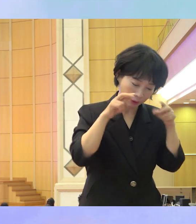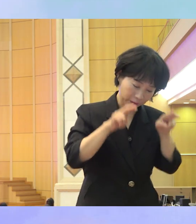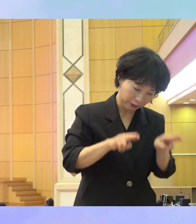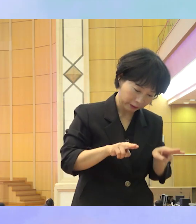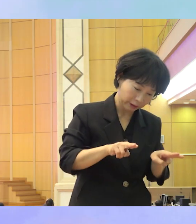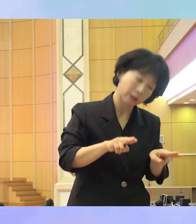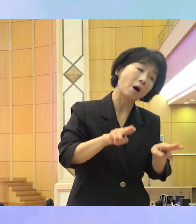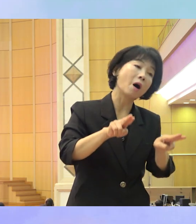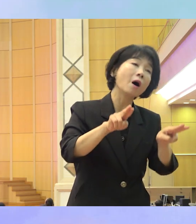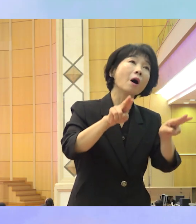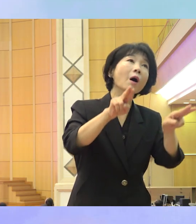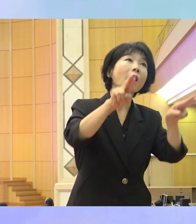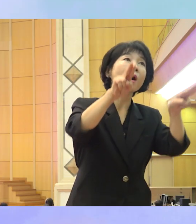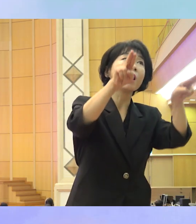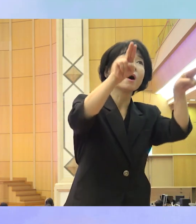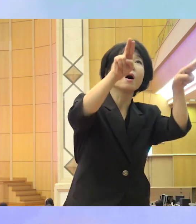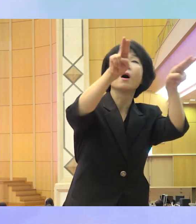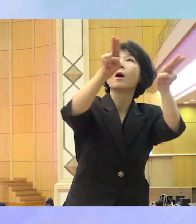눈을